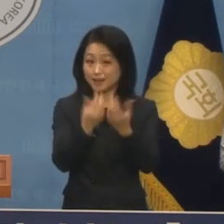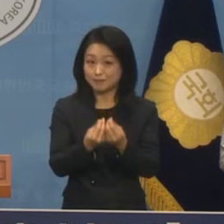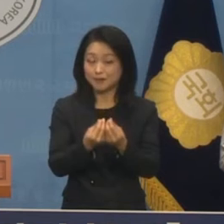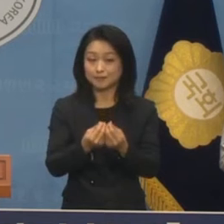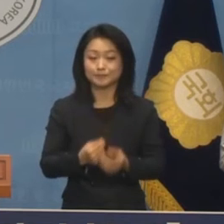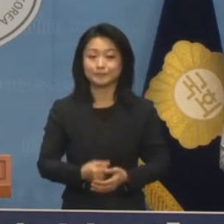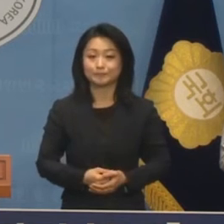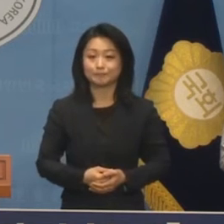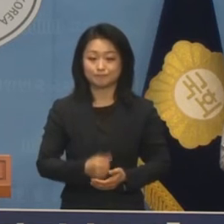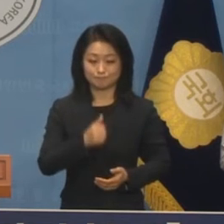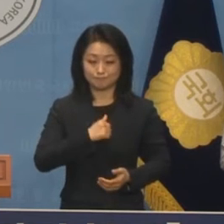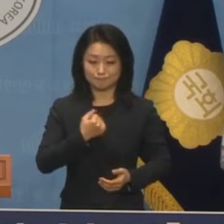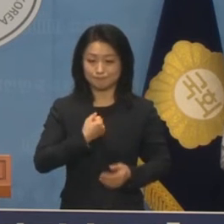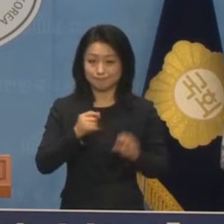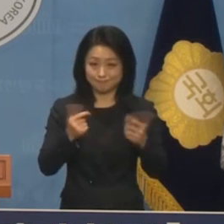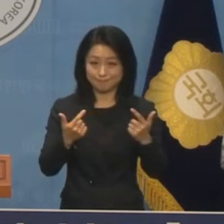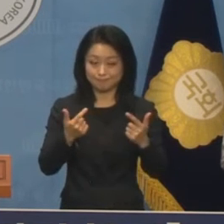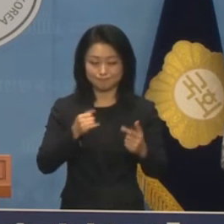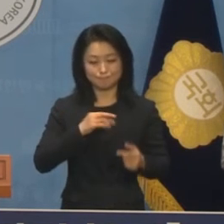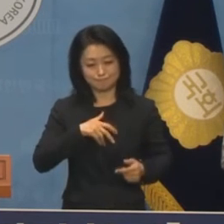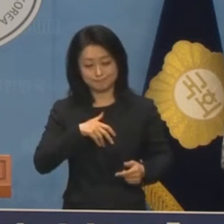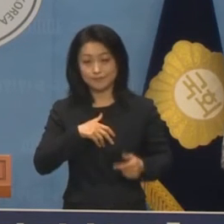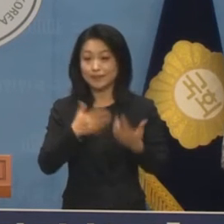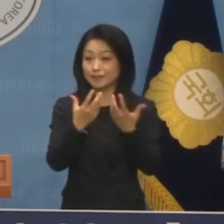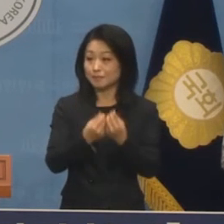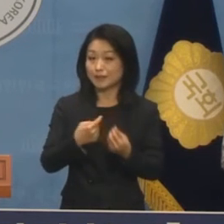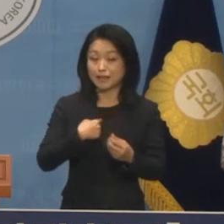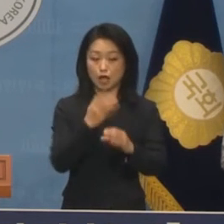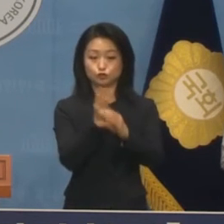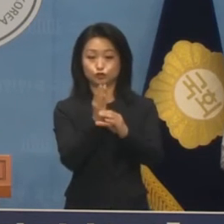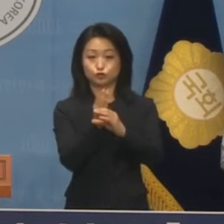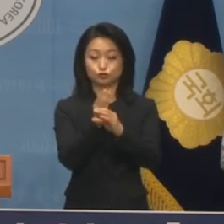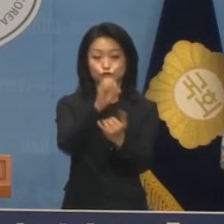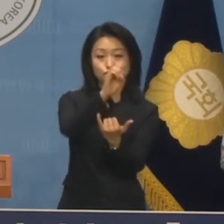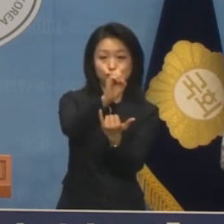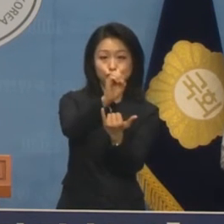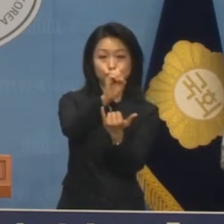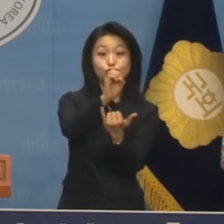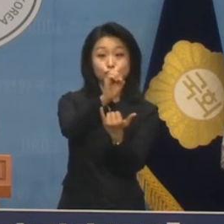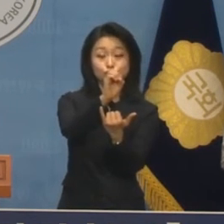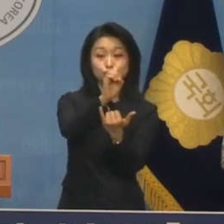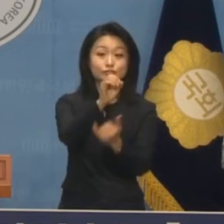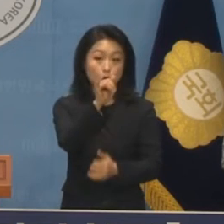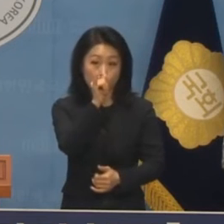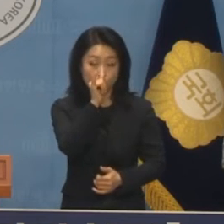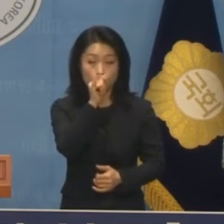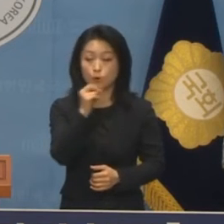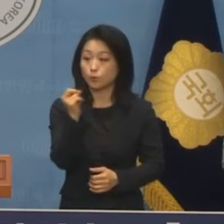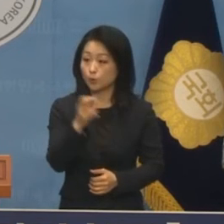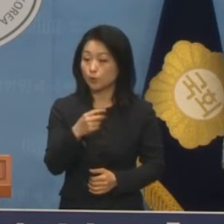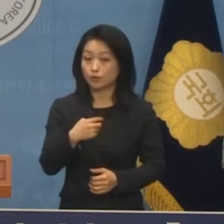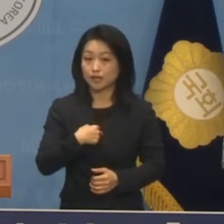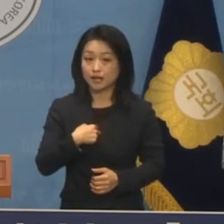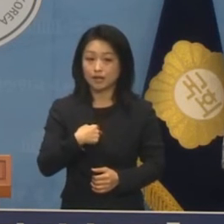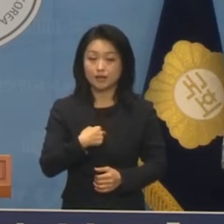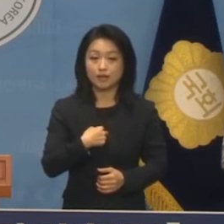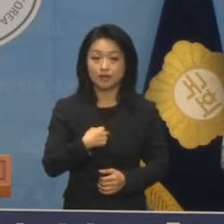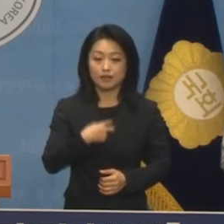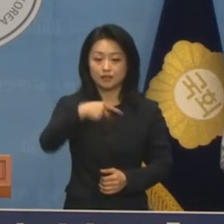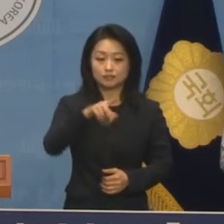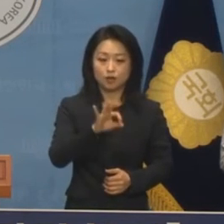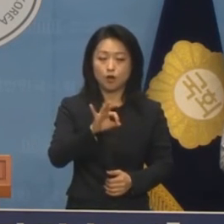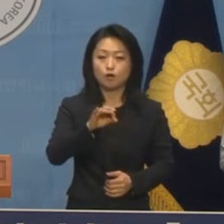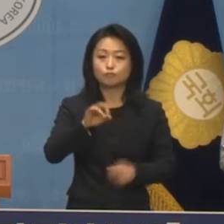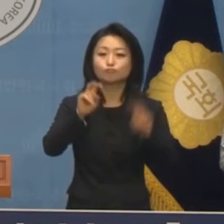들면 뉴트로이스 하면 나는 중성이다, 무성이다. 또 정말 재밌는 게 있는데